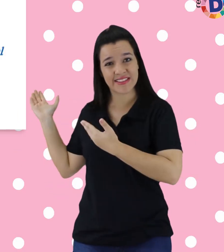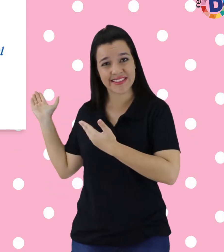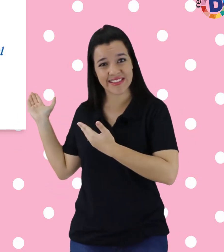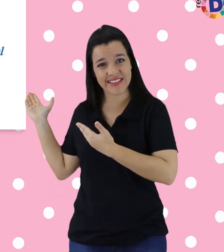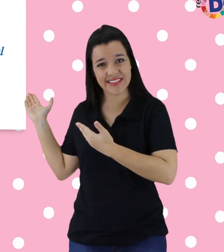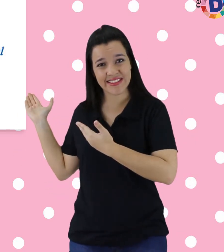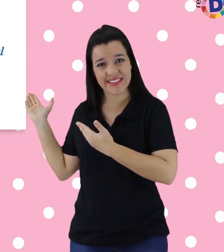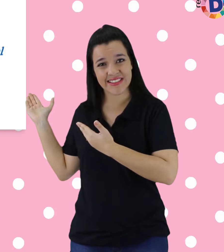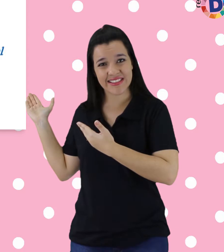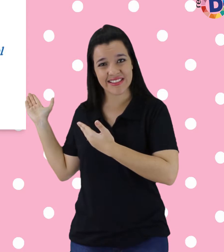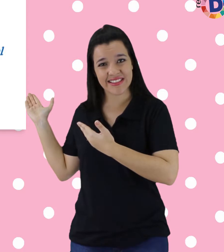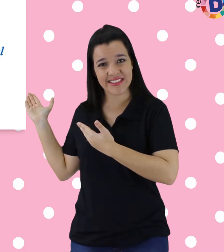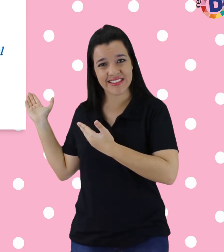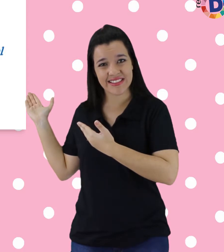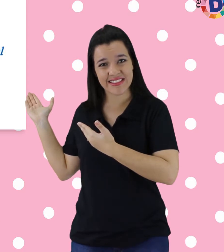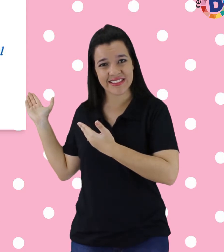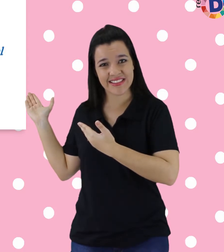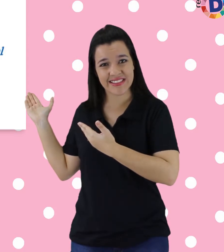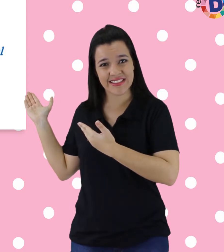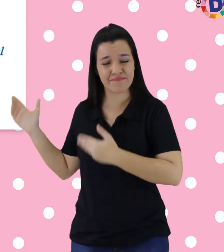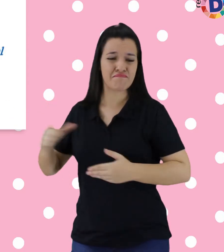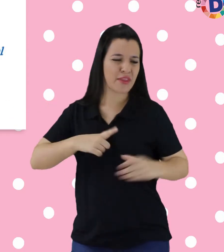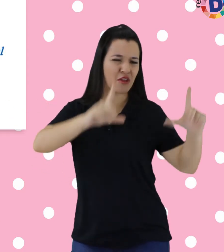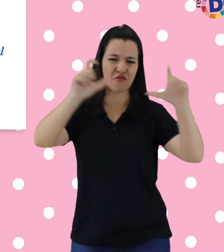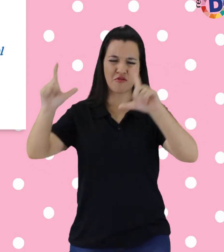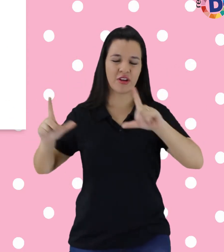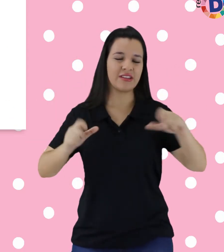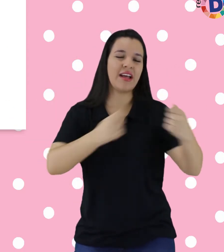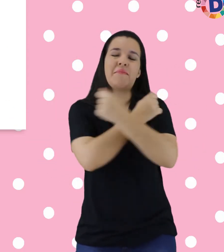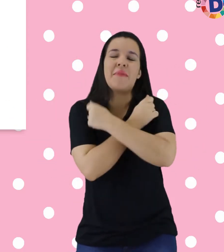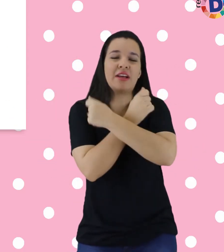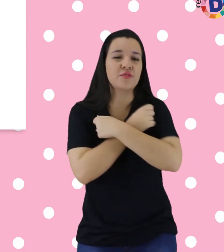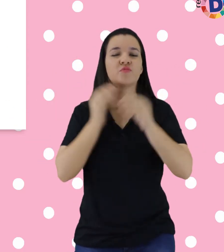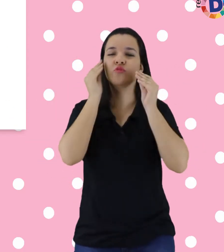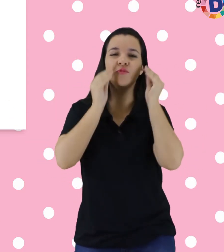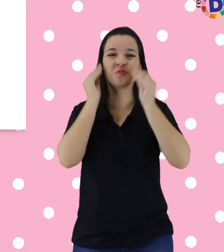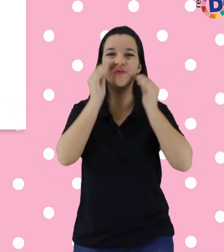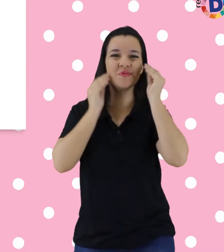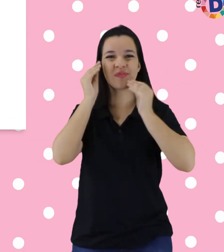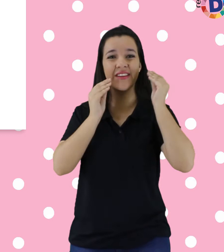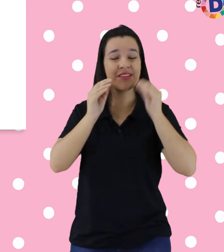exige looks fotos abraços e beijos também fizeram parte deste mtur